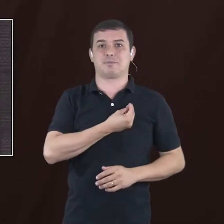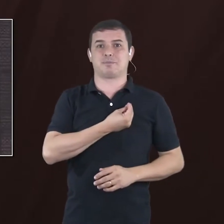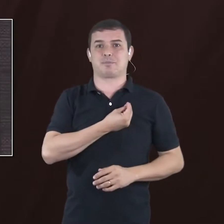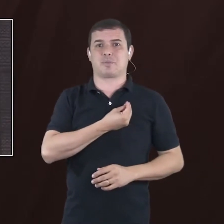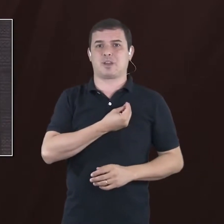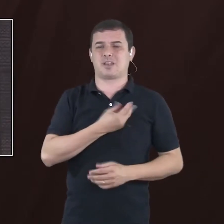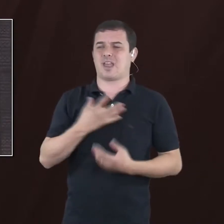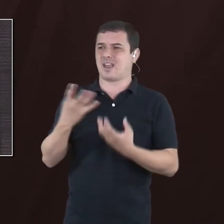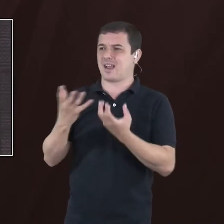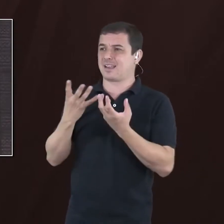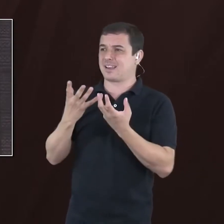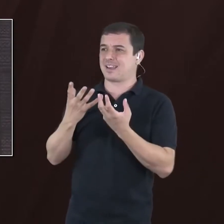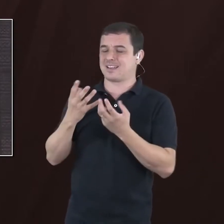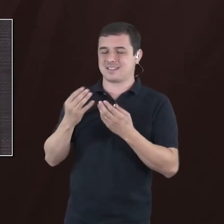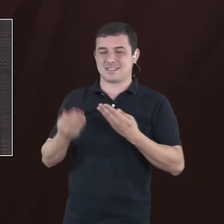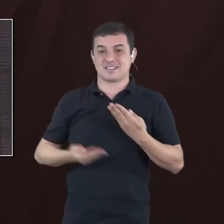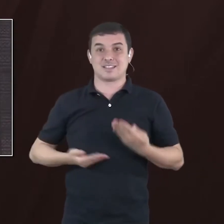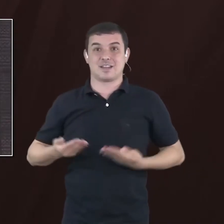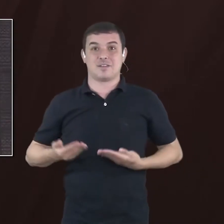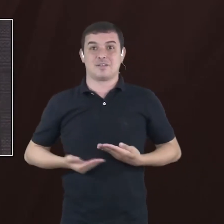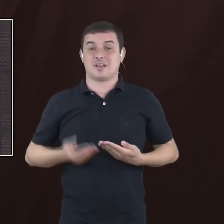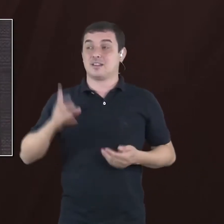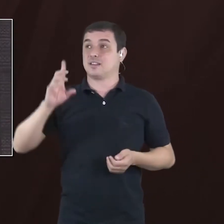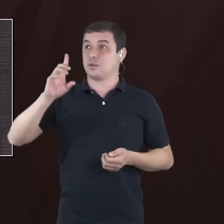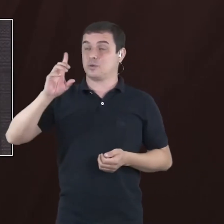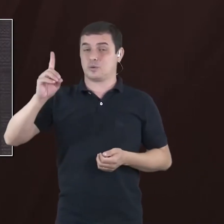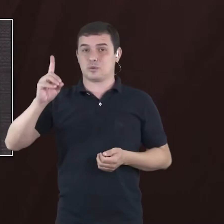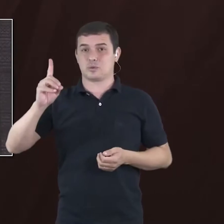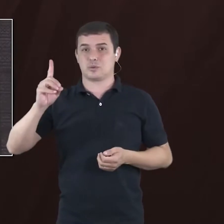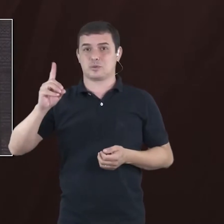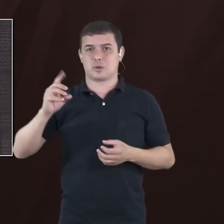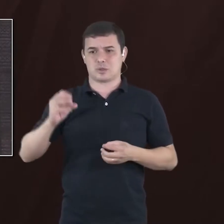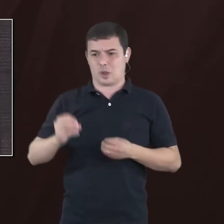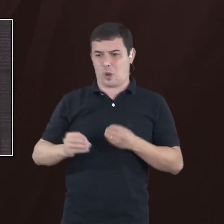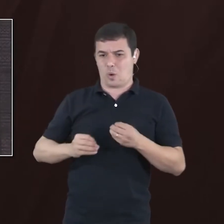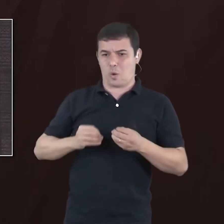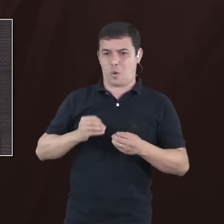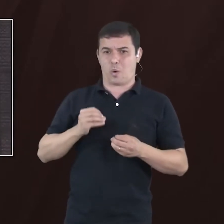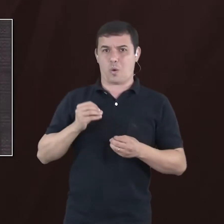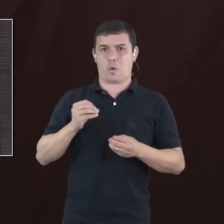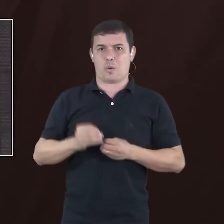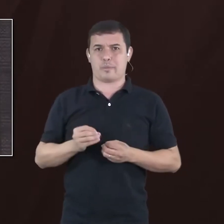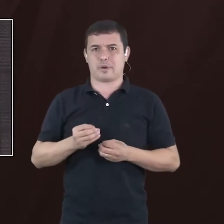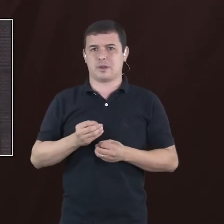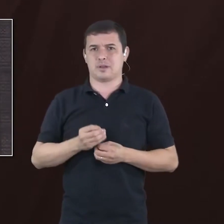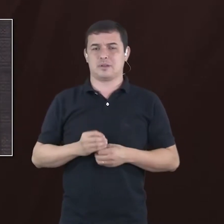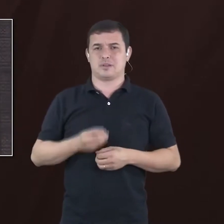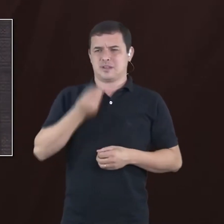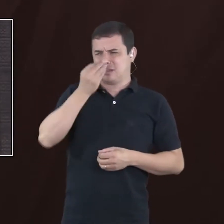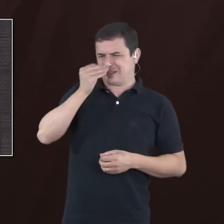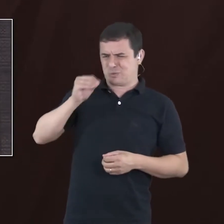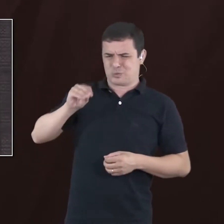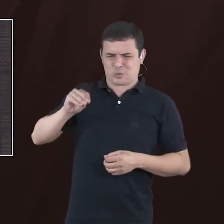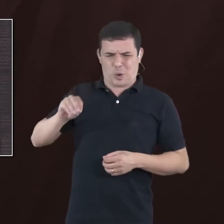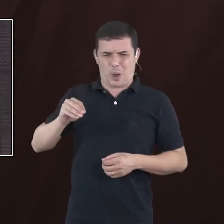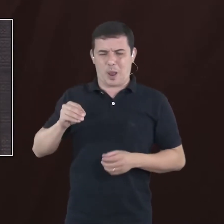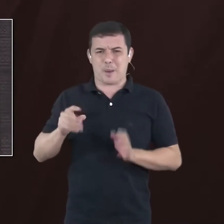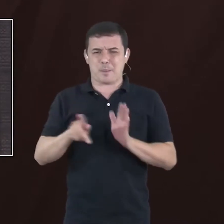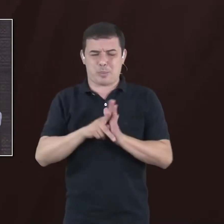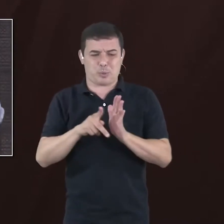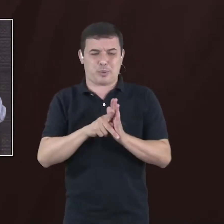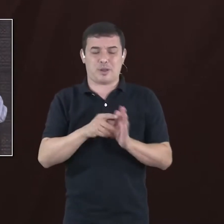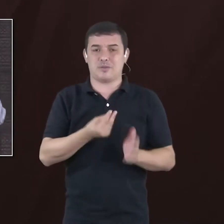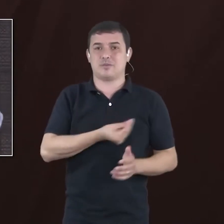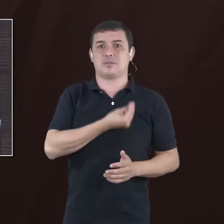servir ao Senhor, e também do seu trabalho, da sua obra, da sua abnegação, né, da sua atitude, do seu